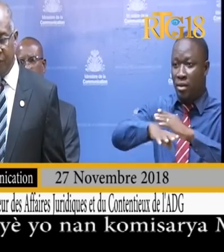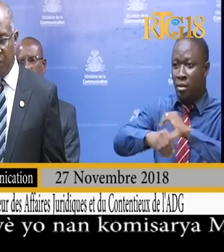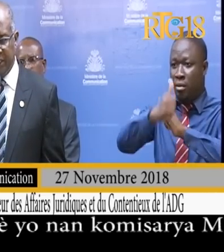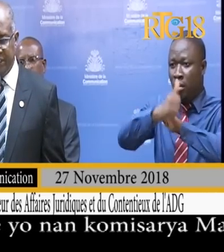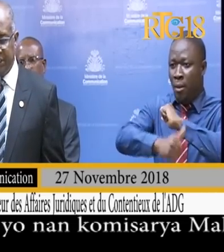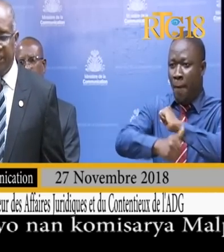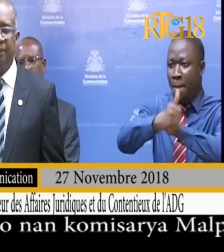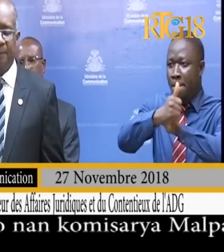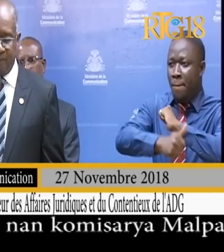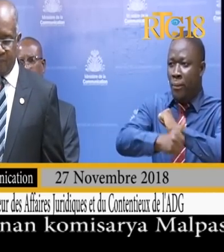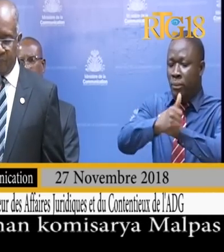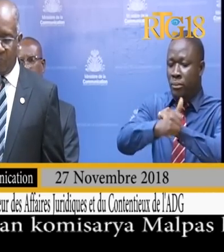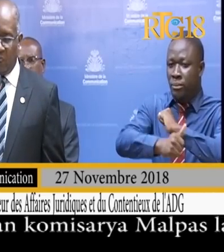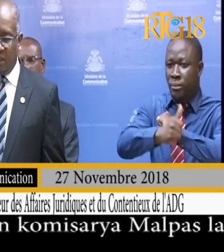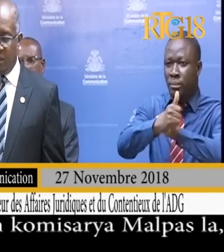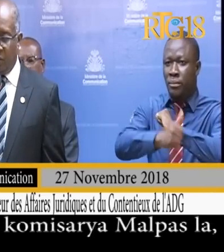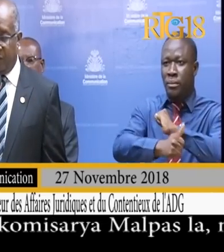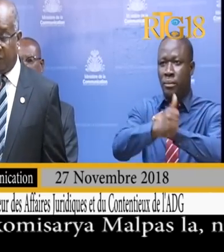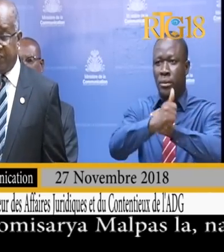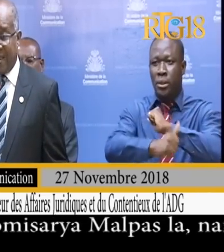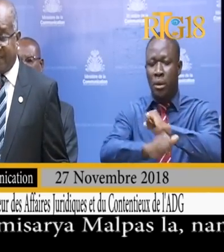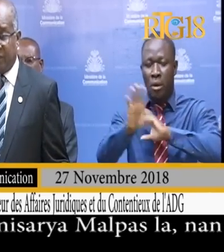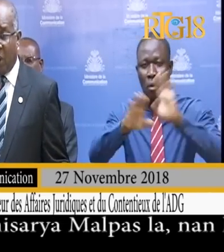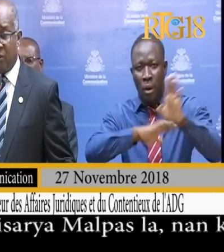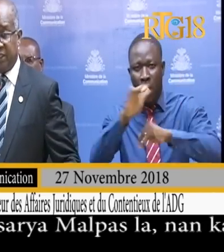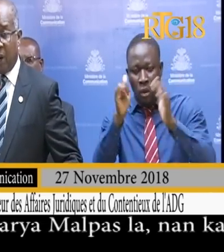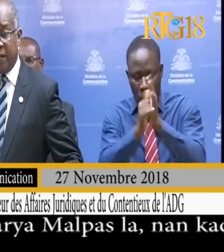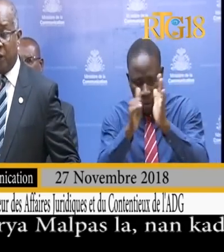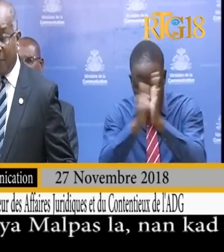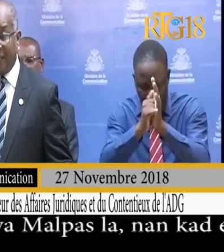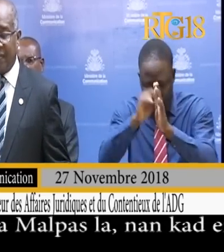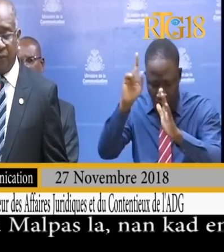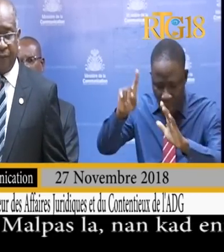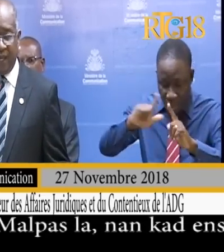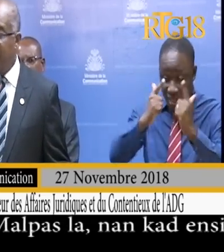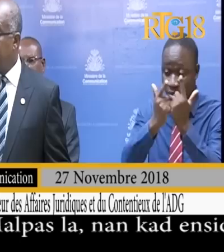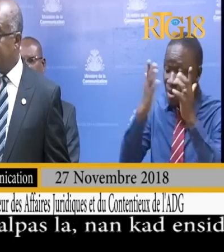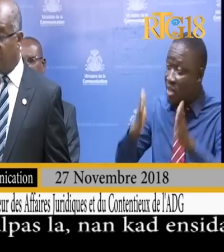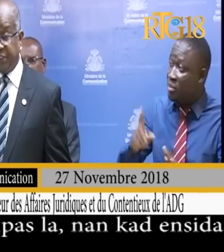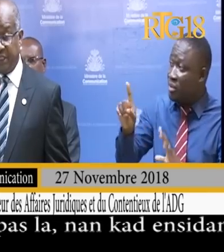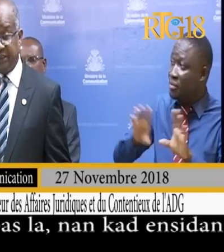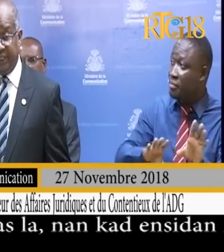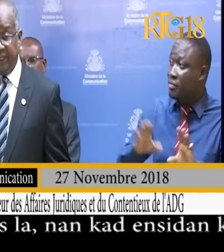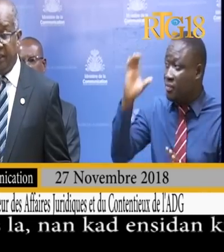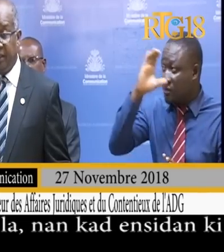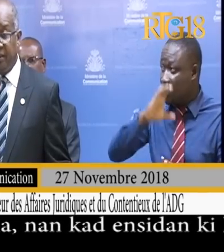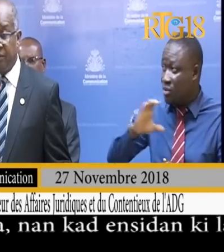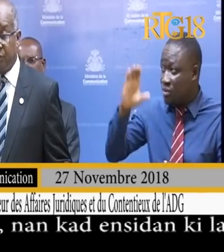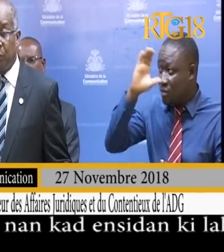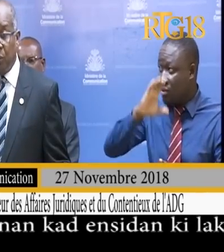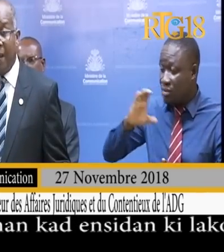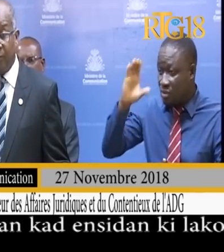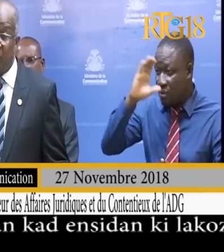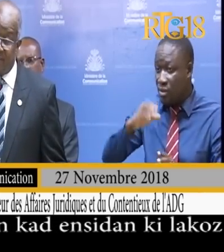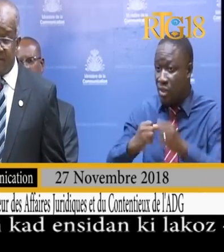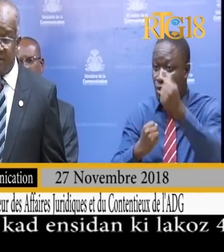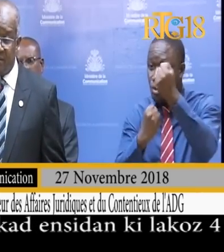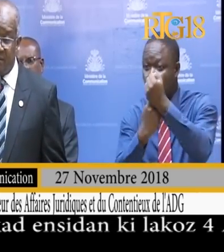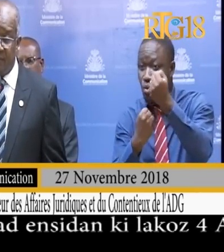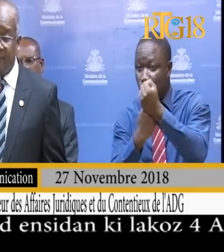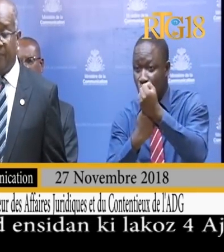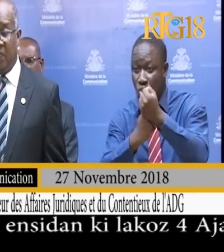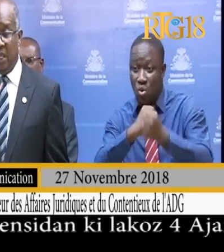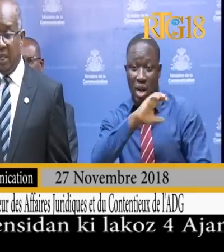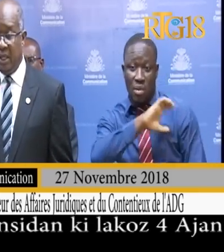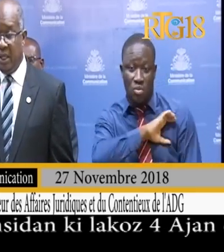Le vi ou en danger, yon fè tout sa si twa yon situasyon normal ta dwe fè, se wè cherché se kou la polis.